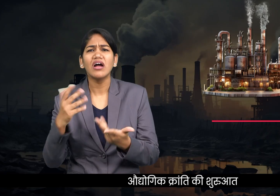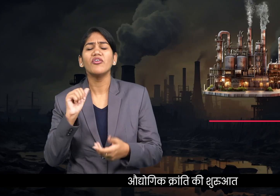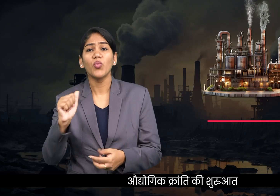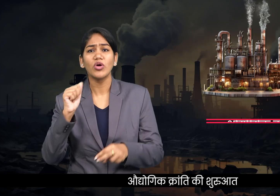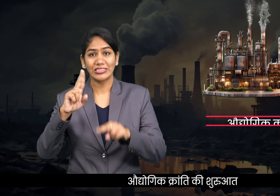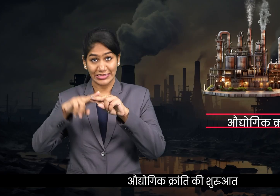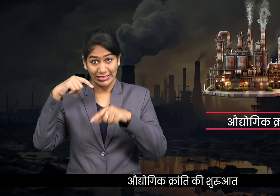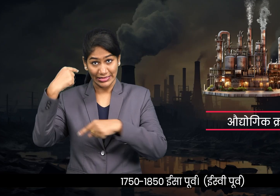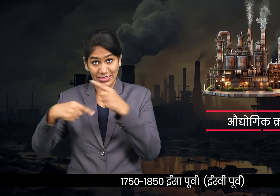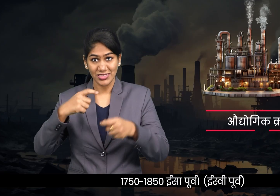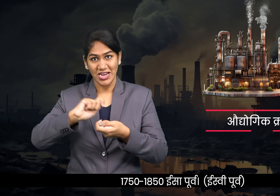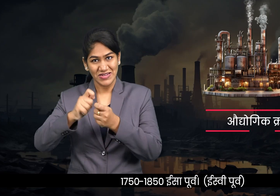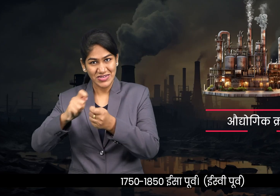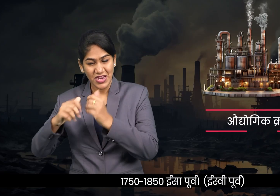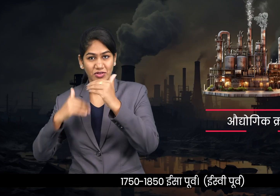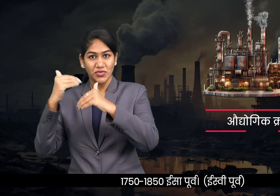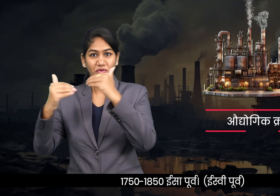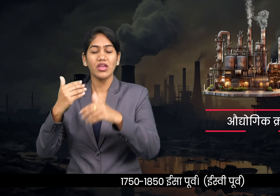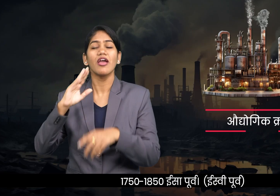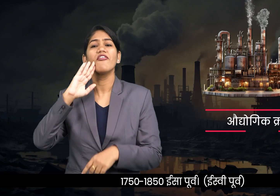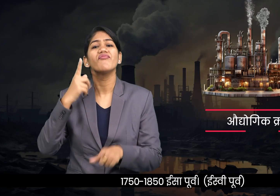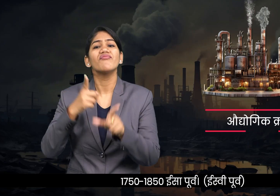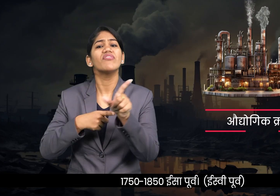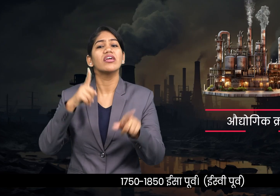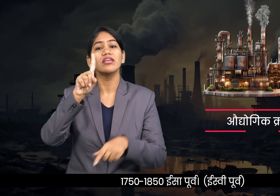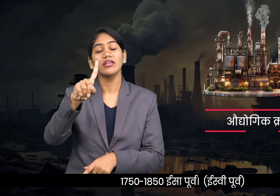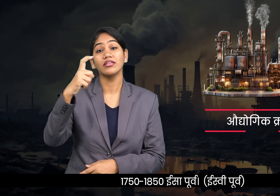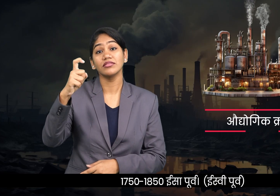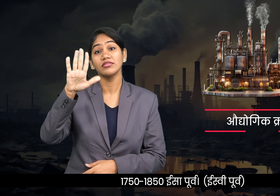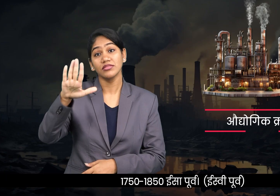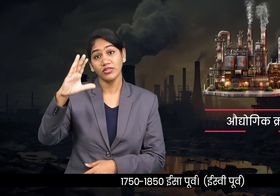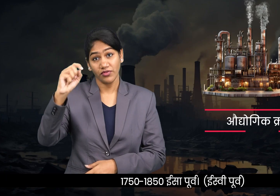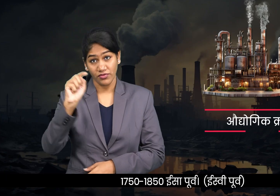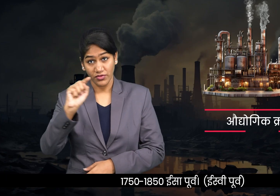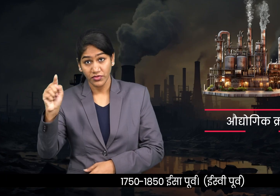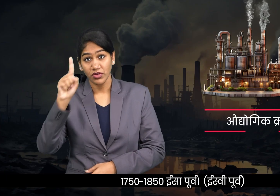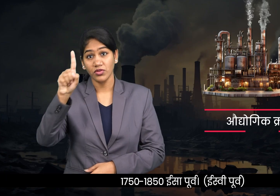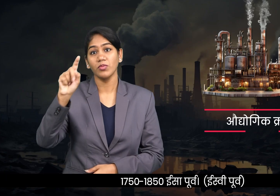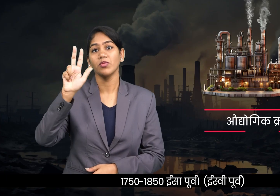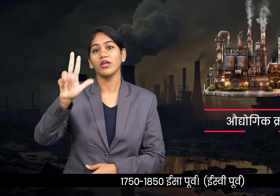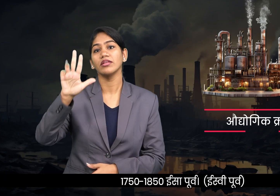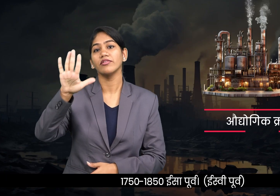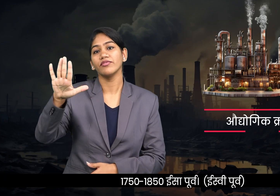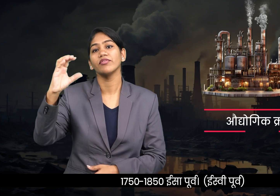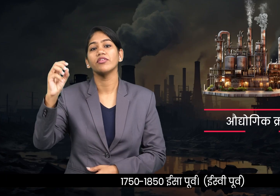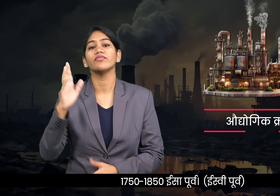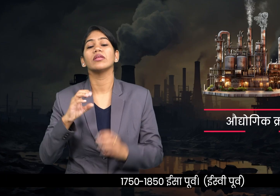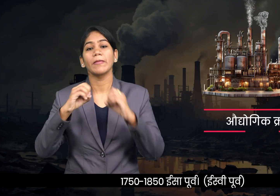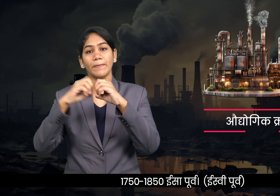औद्योगिक क्रांति की शुरुआत 1750 से 1850 ईसा पूर्व।